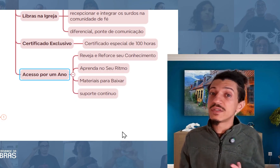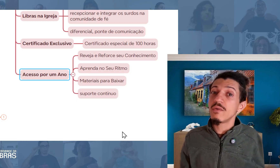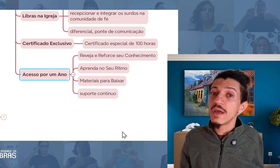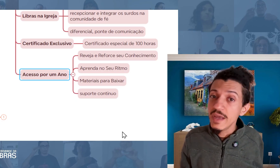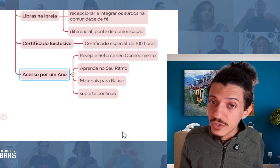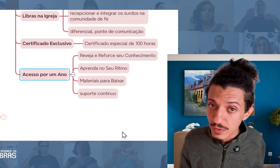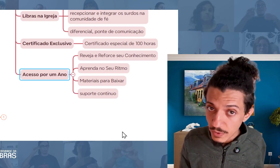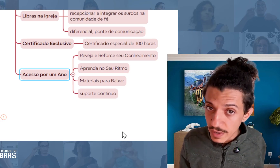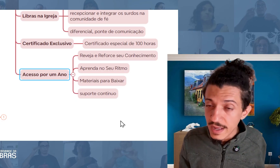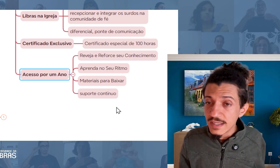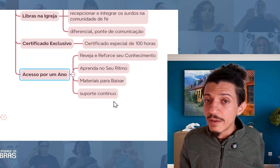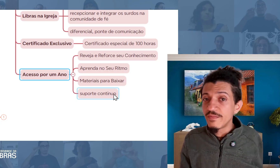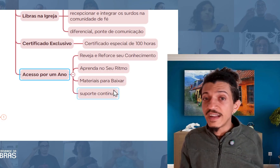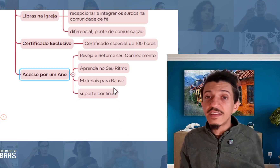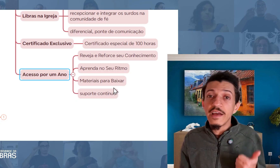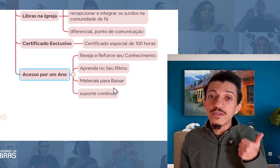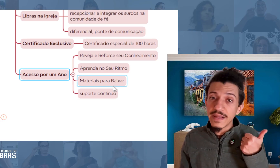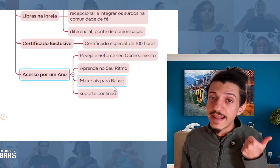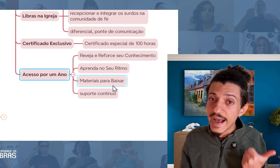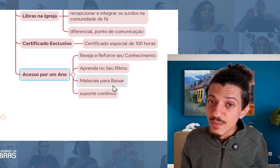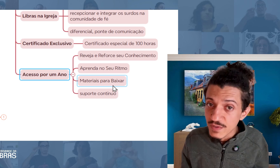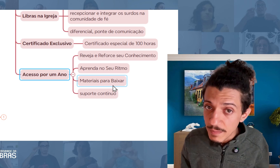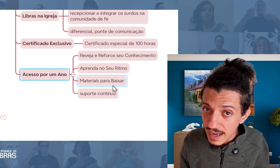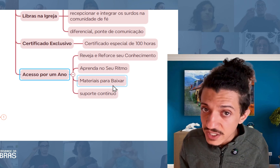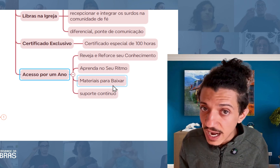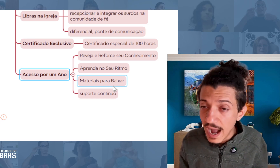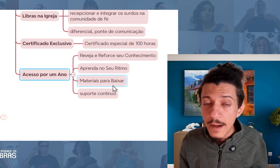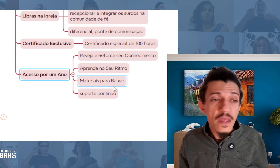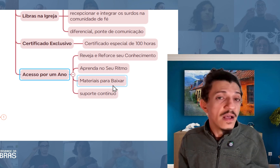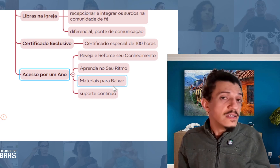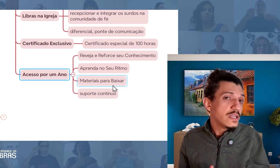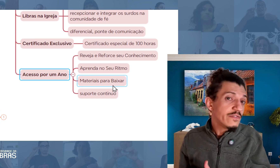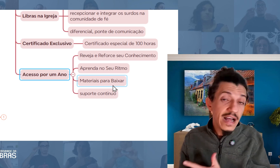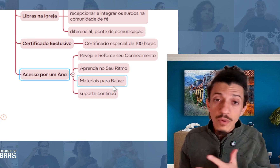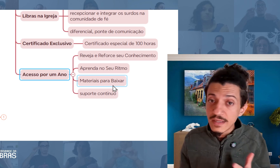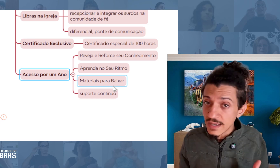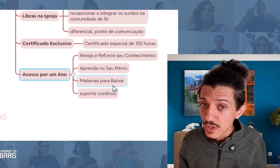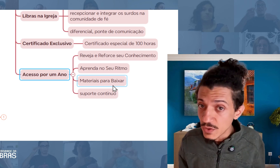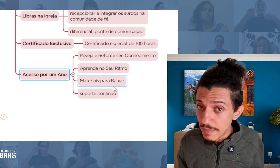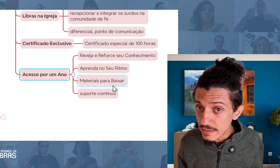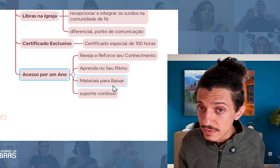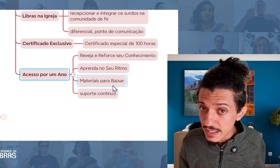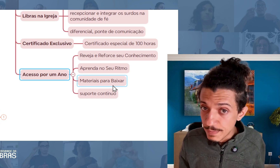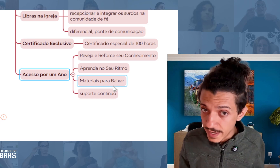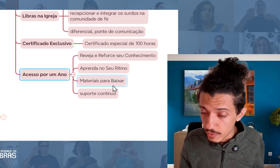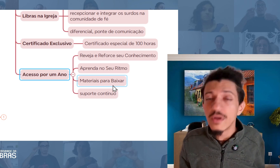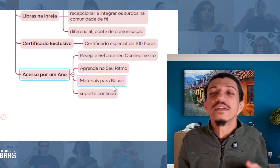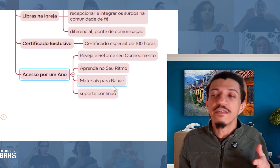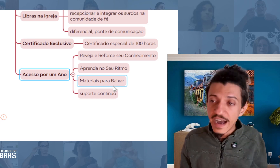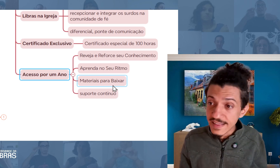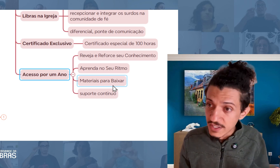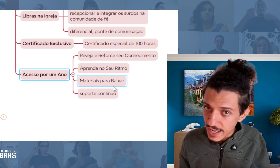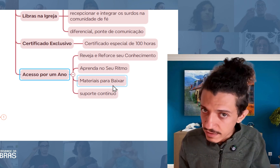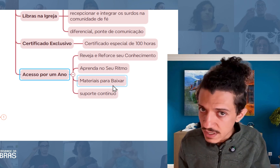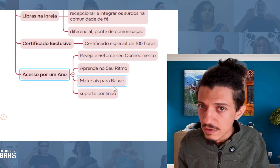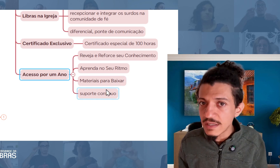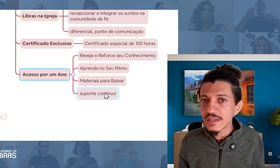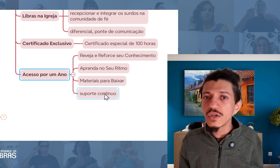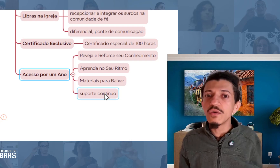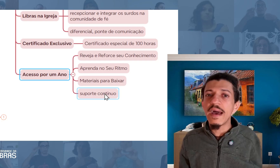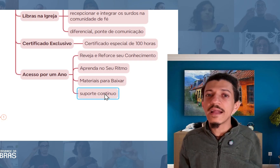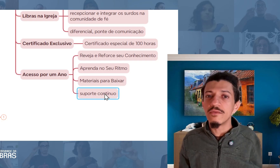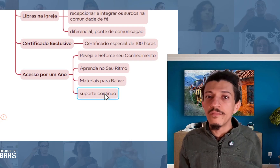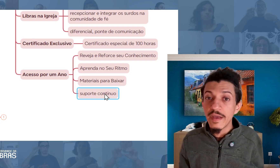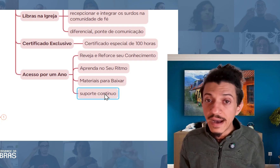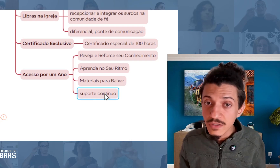aprender no seu ritmo, você vai ter os materiais para você baixar. Se tiver atualizações no método nesse período, você vai ter direito às atualizações